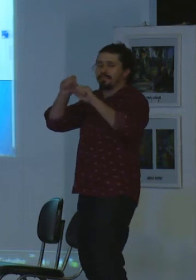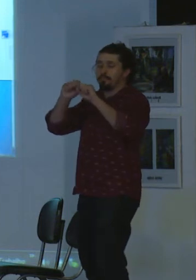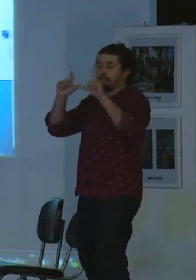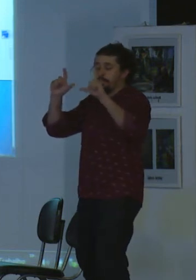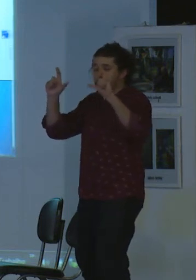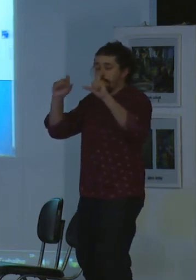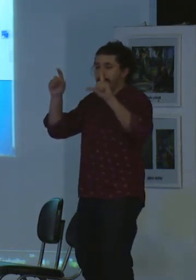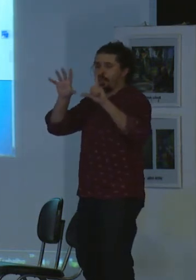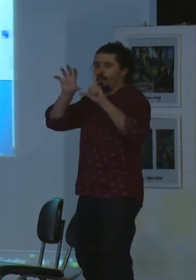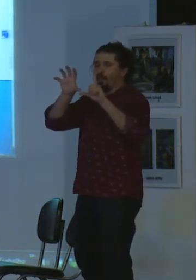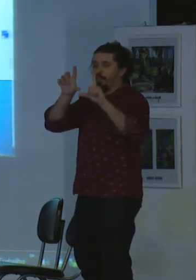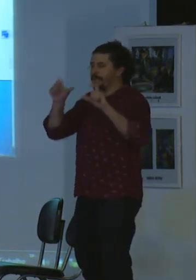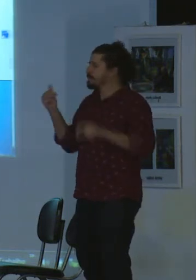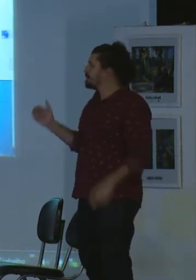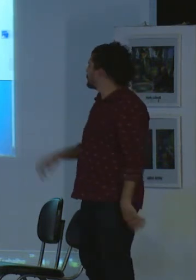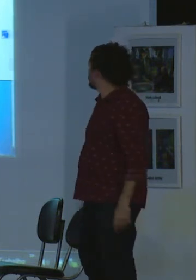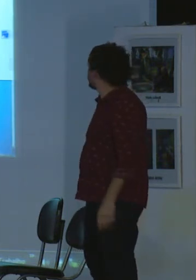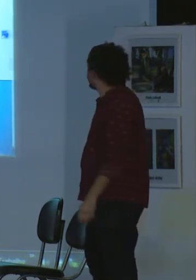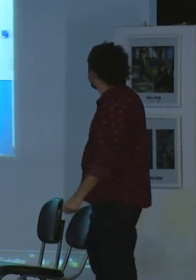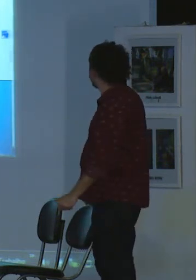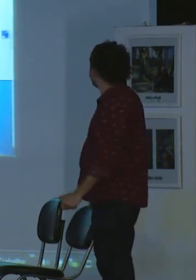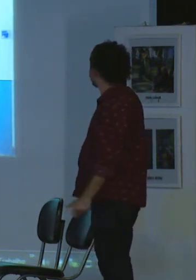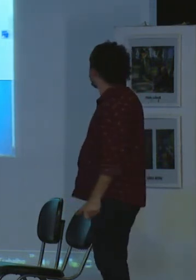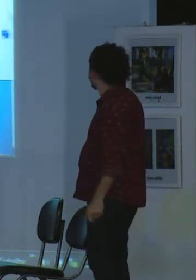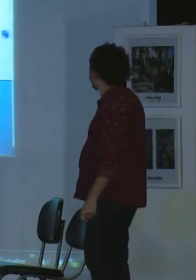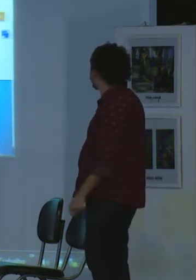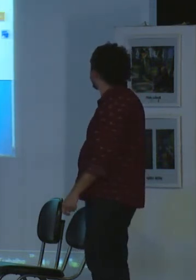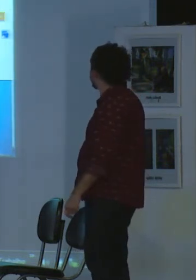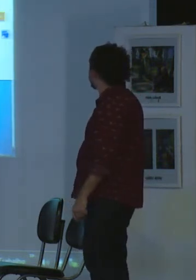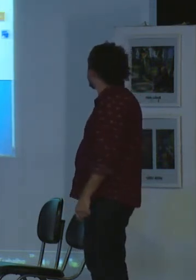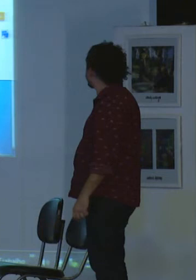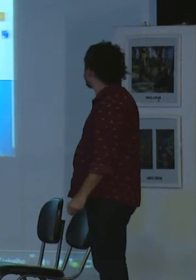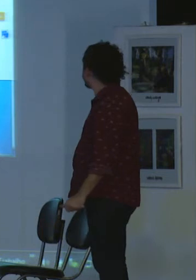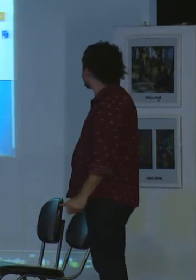A internet é muito lenta, né? E também fica muito escura, a imagem está muito escura aqui.